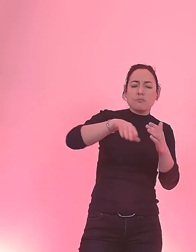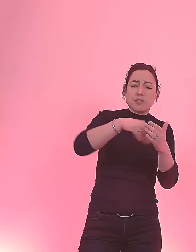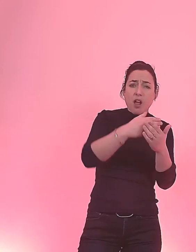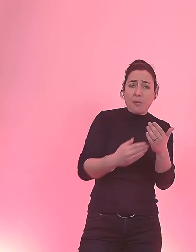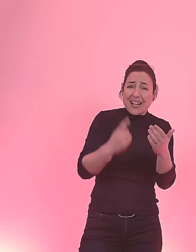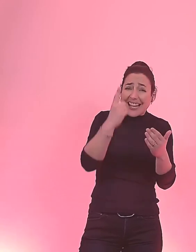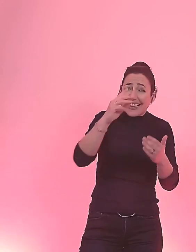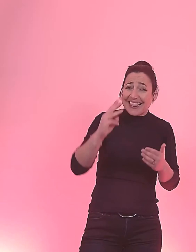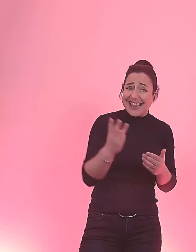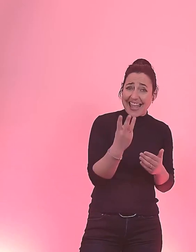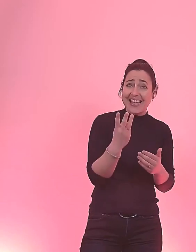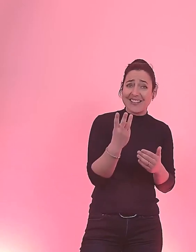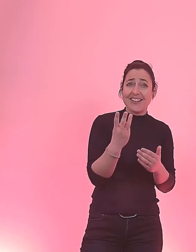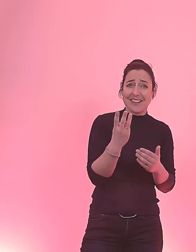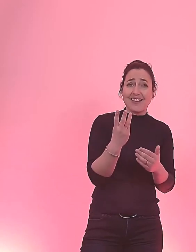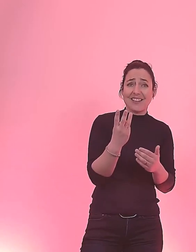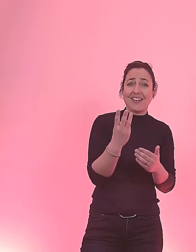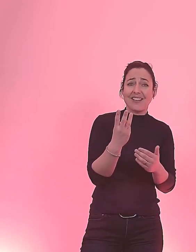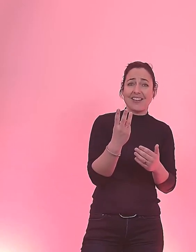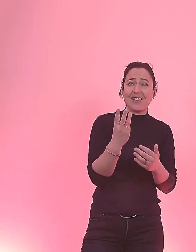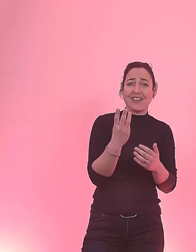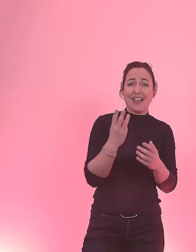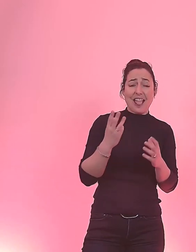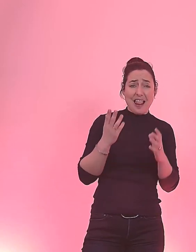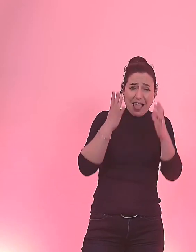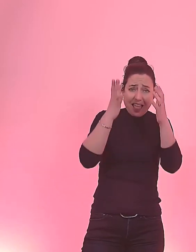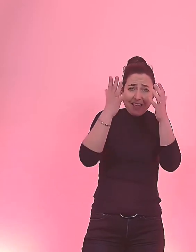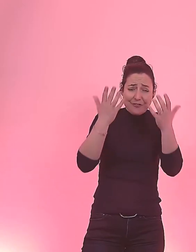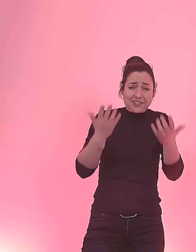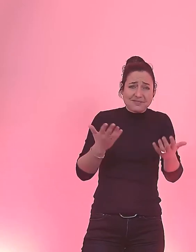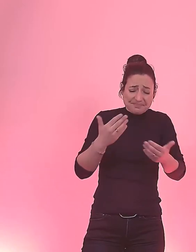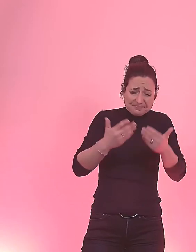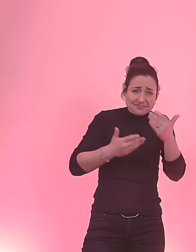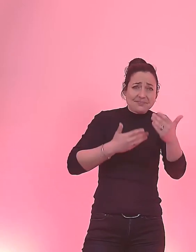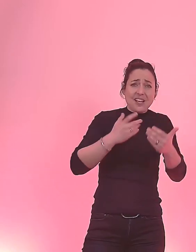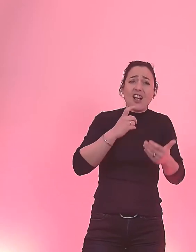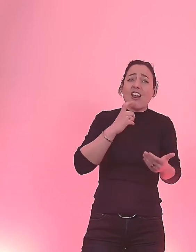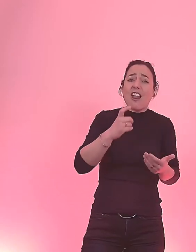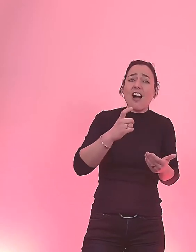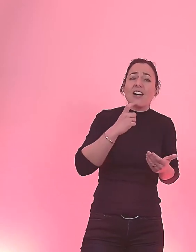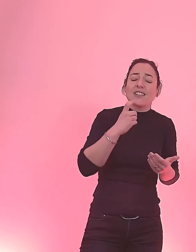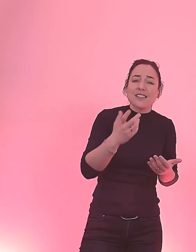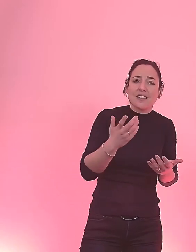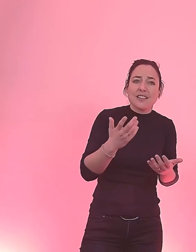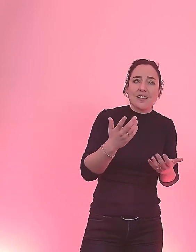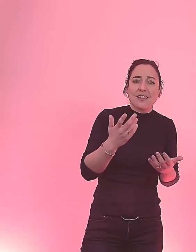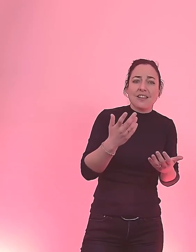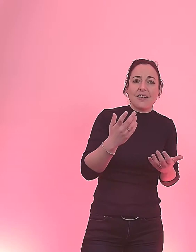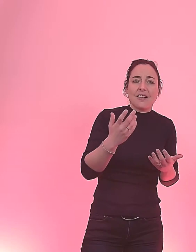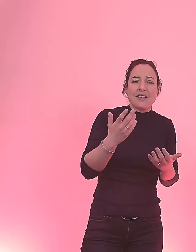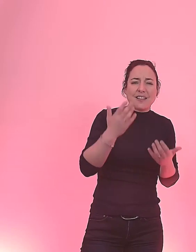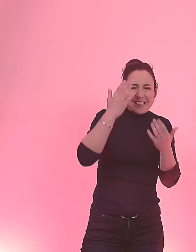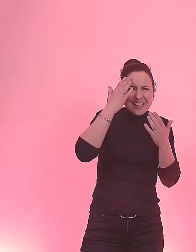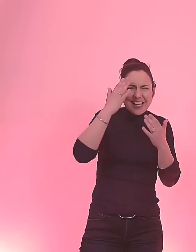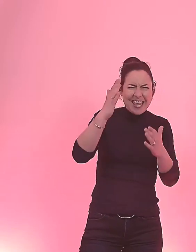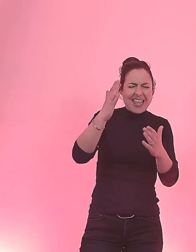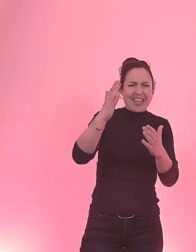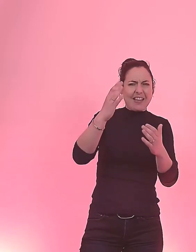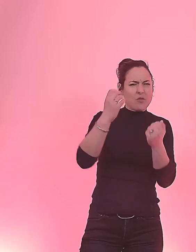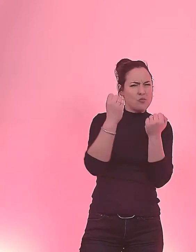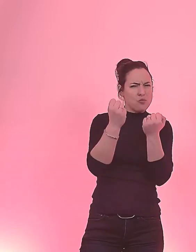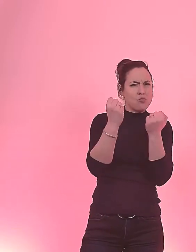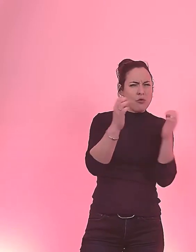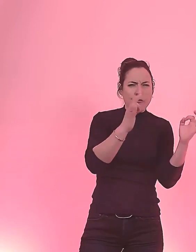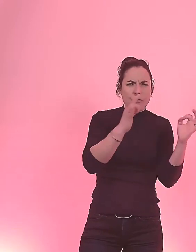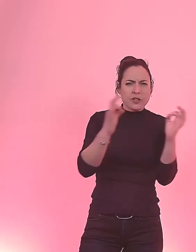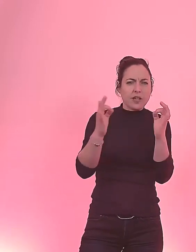derde het leven geeft klachten en het is een eer het hun tegen van een groot vertrouwen als je dat uitspreekt